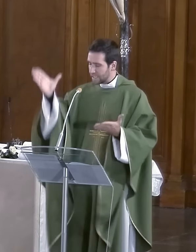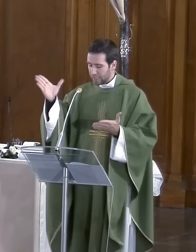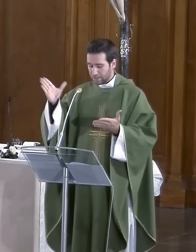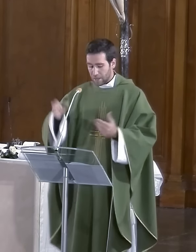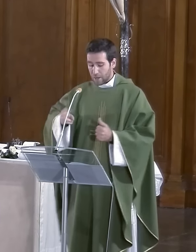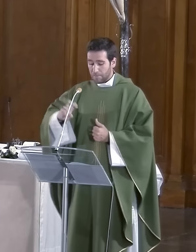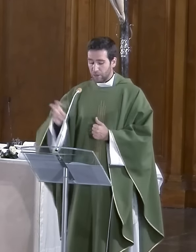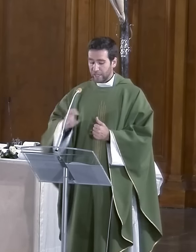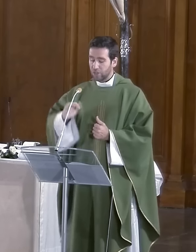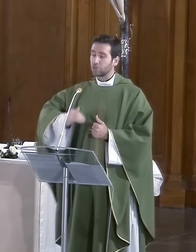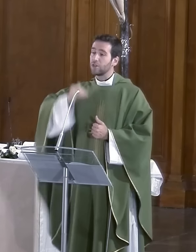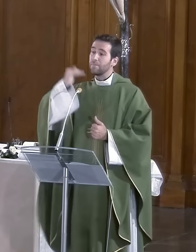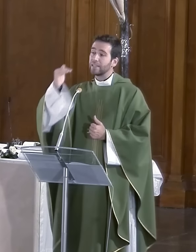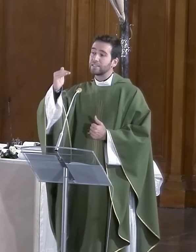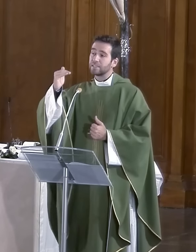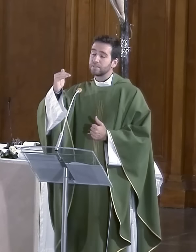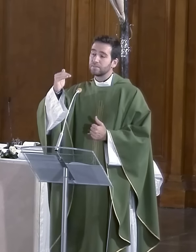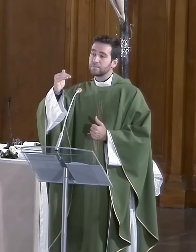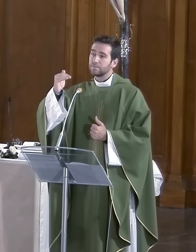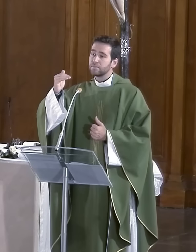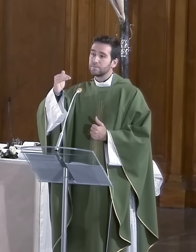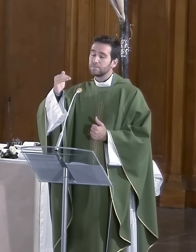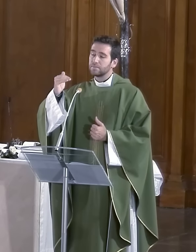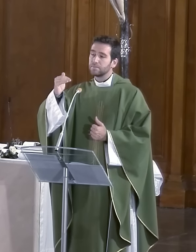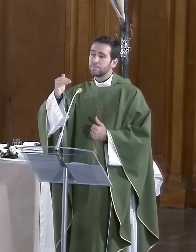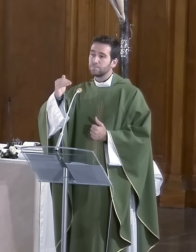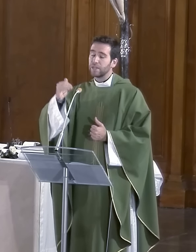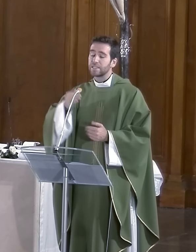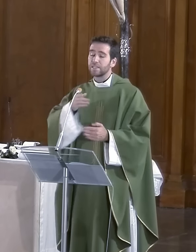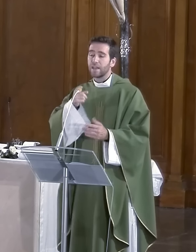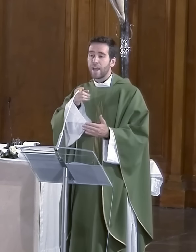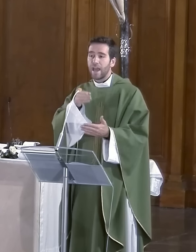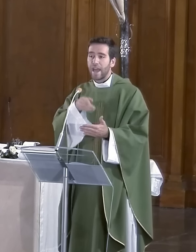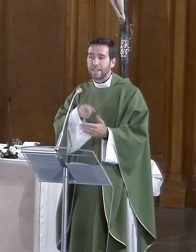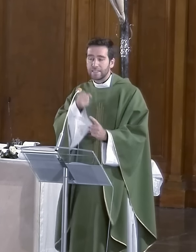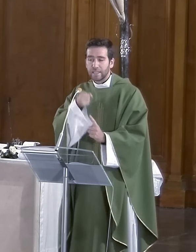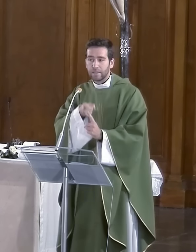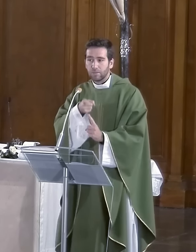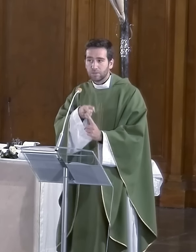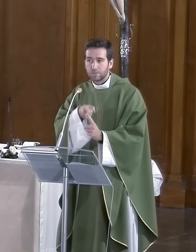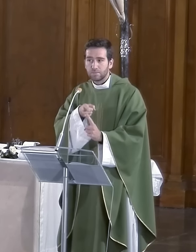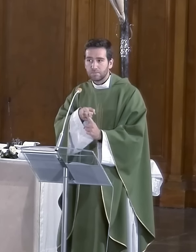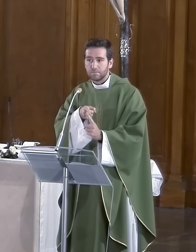que sé, porque yo soy más, pues